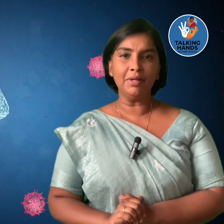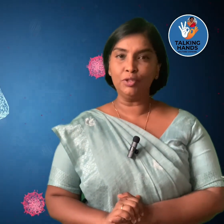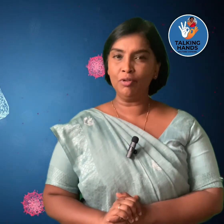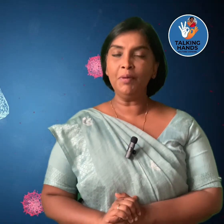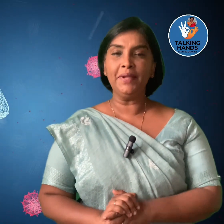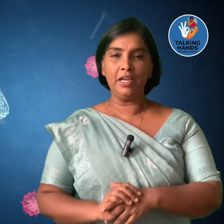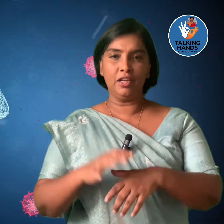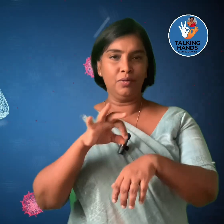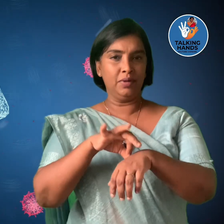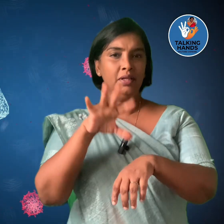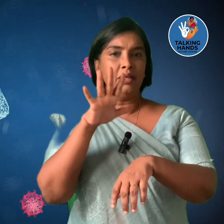මදුරුවම පෙන්නන්න ඕනේ.